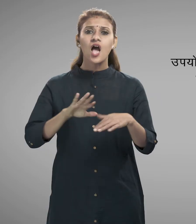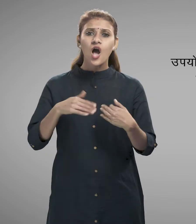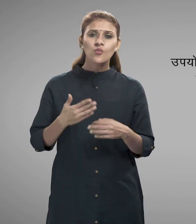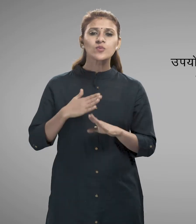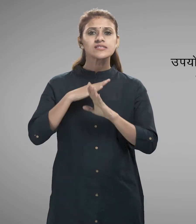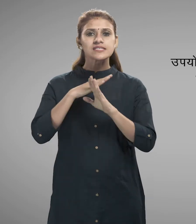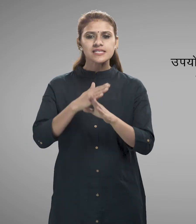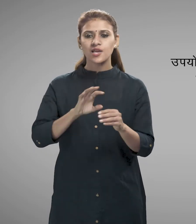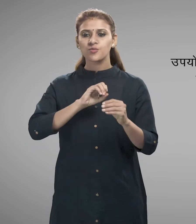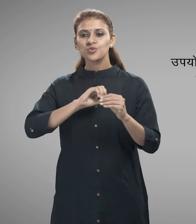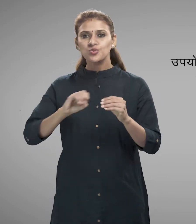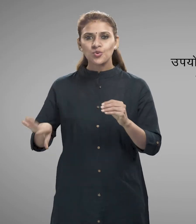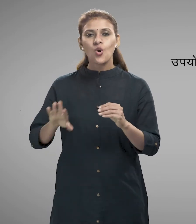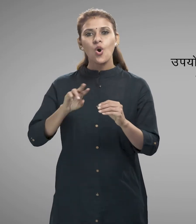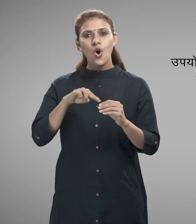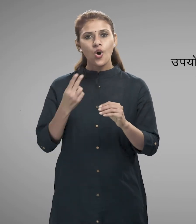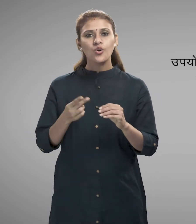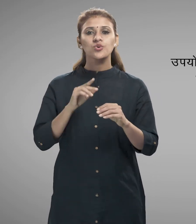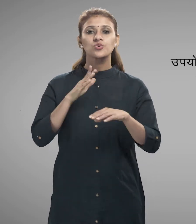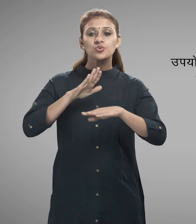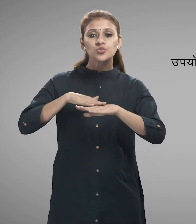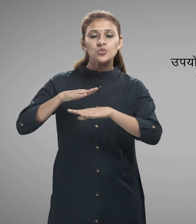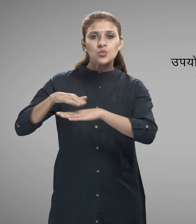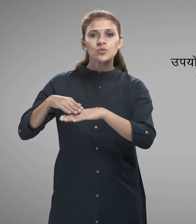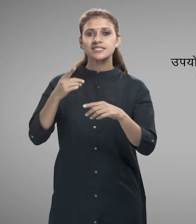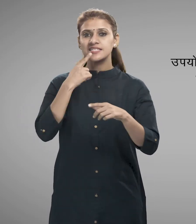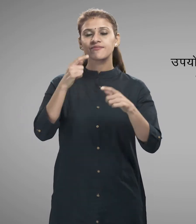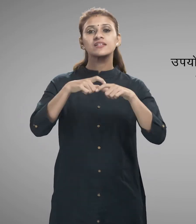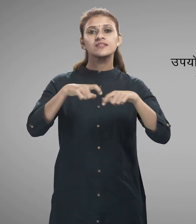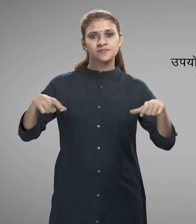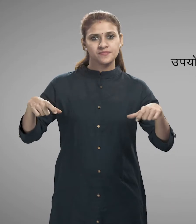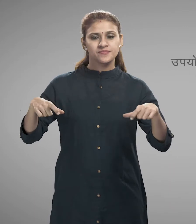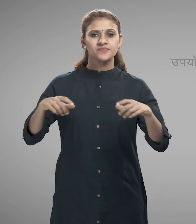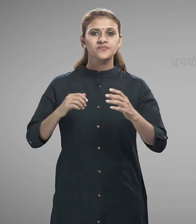उपयोग की हुई सैनिटरी सामग्री का सुरक्षित निपटान कैसे करें?